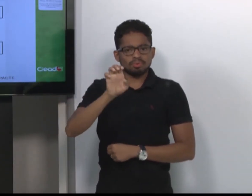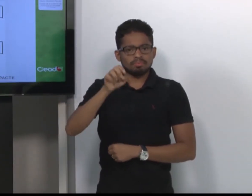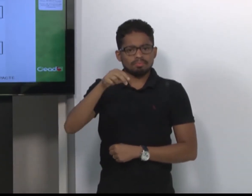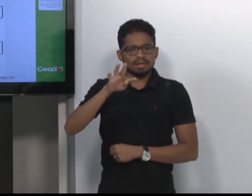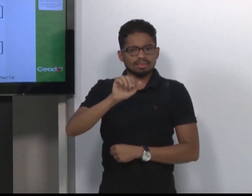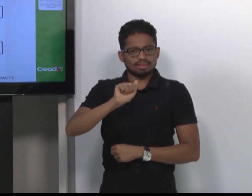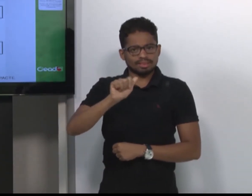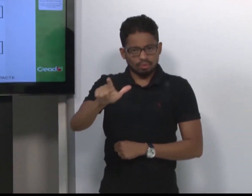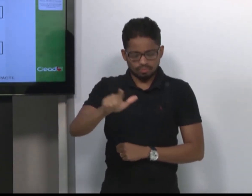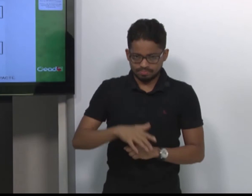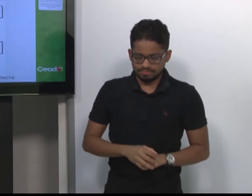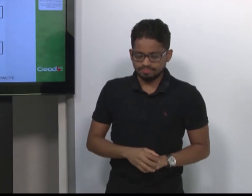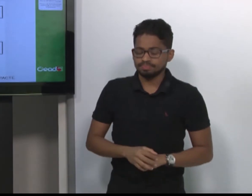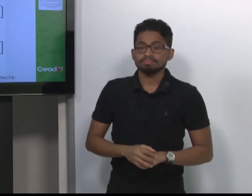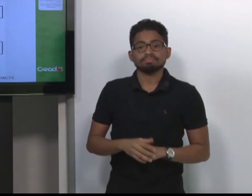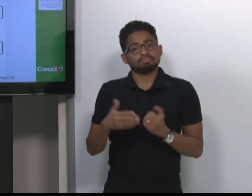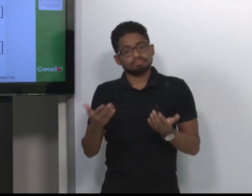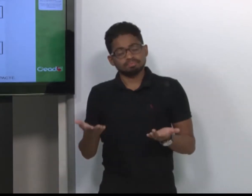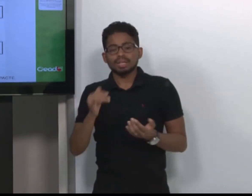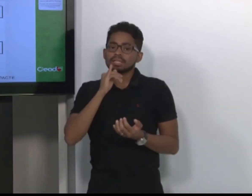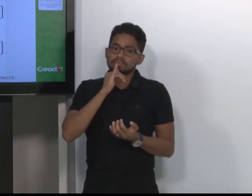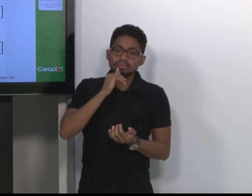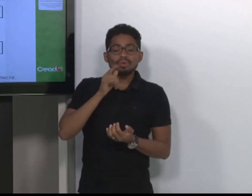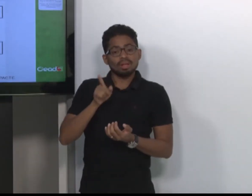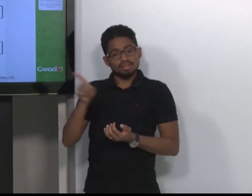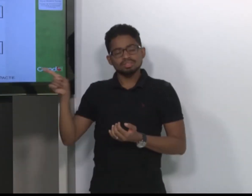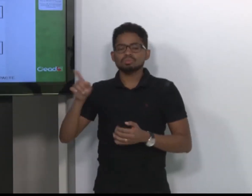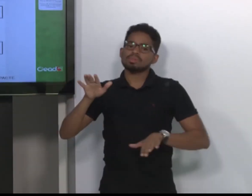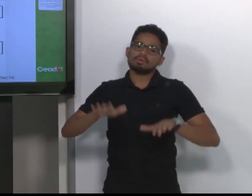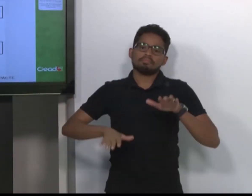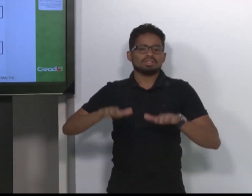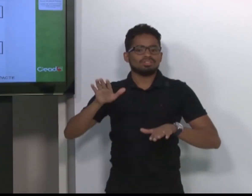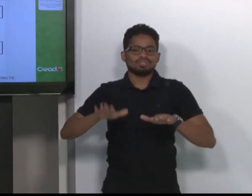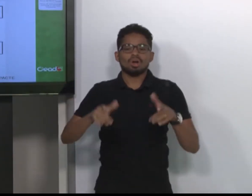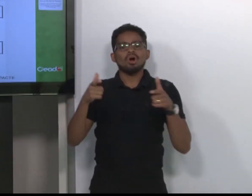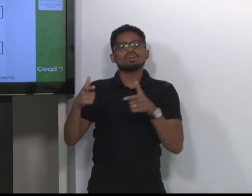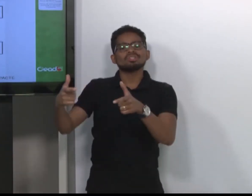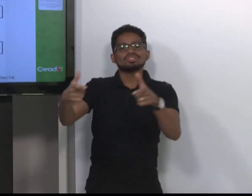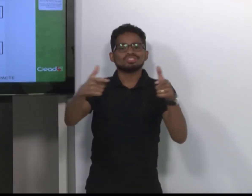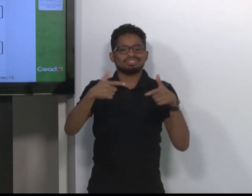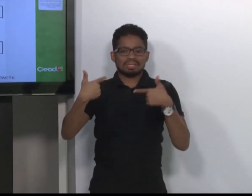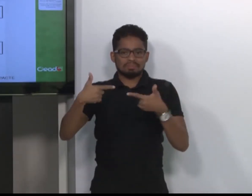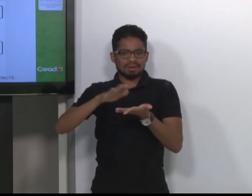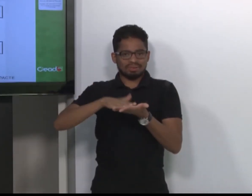Por exemplo, aqui vai depender do local de atuação.